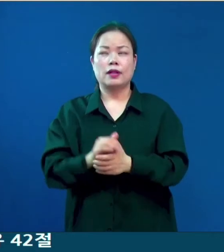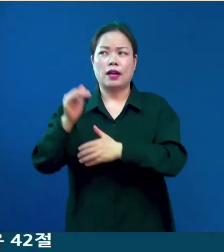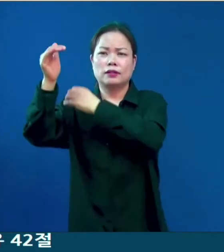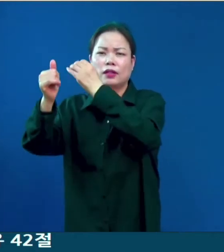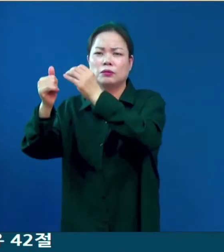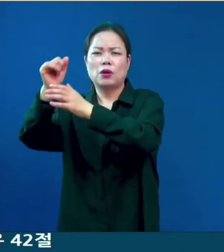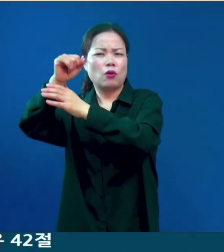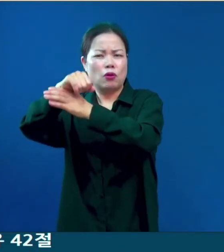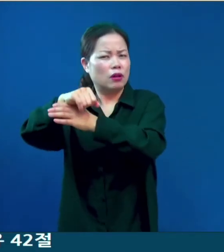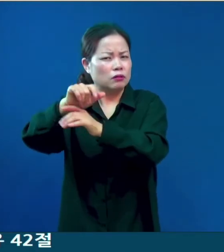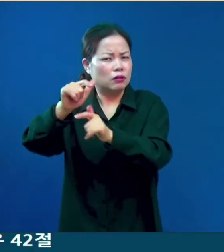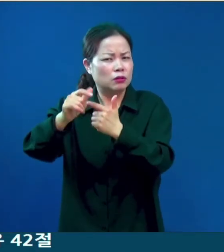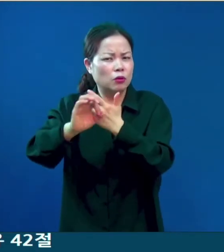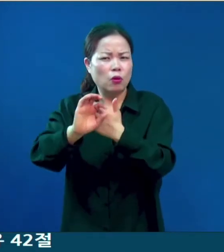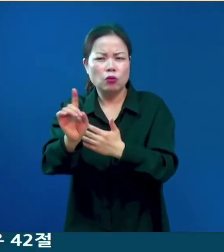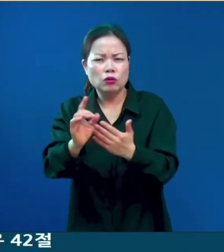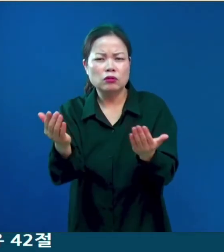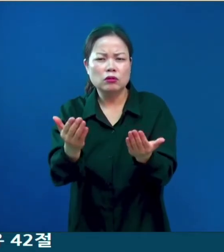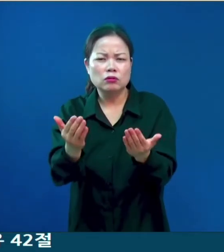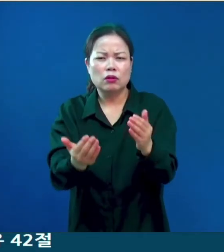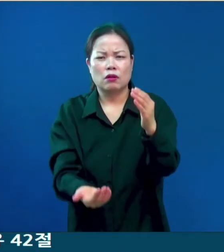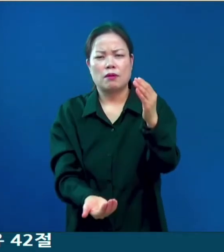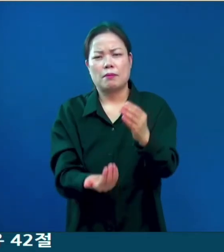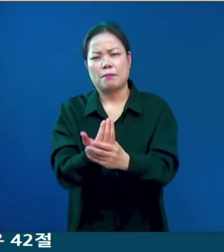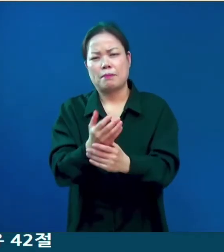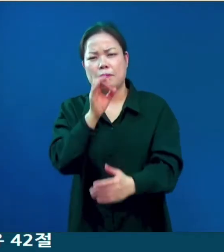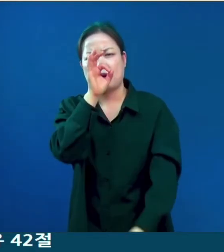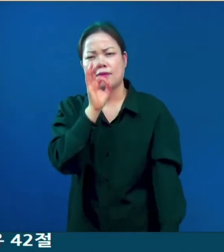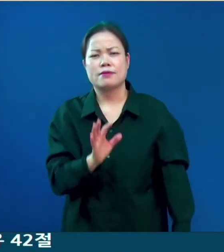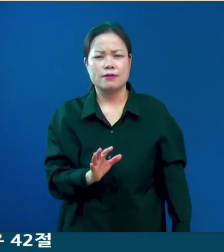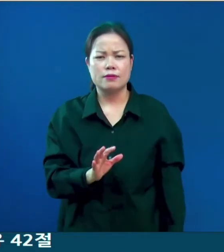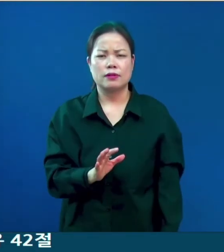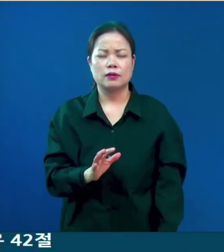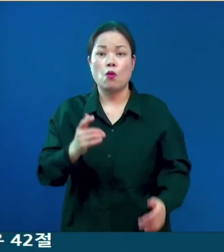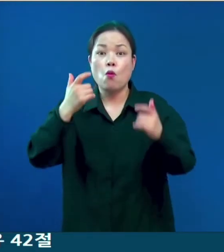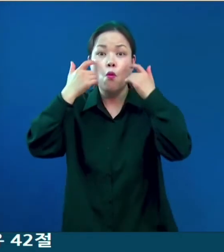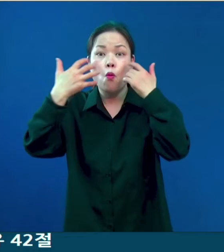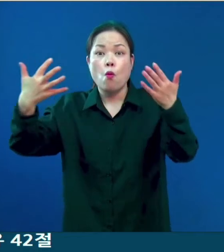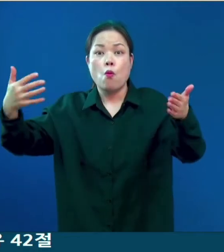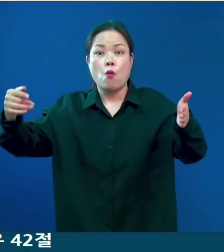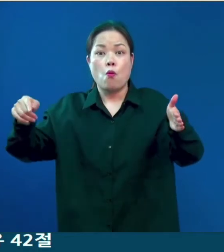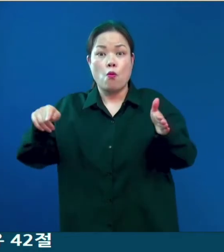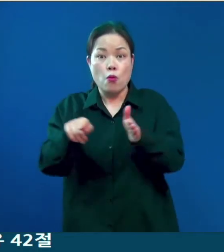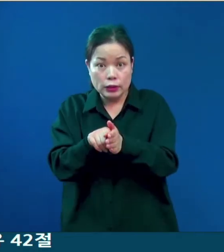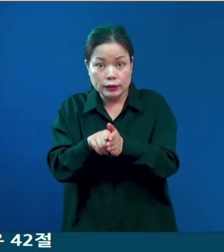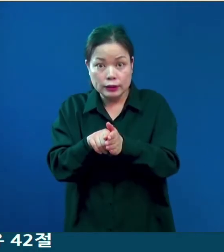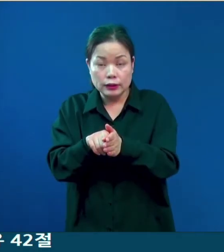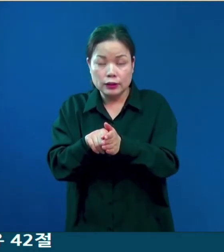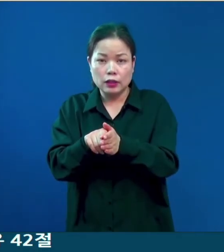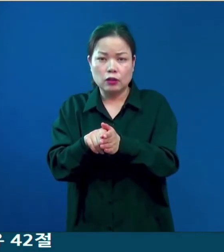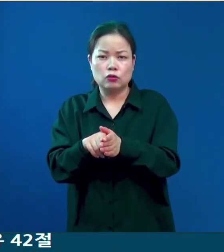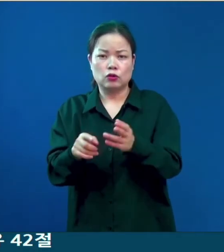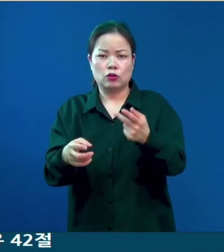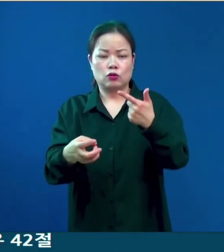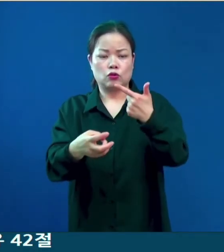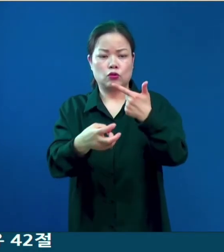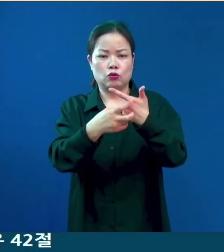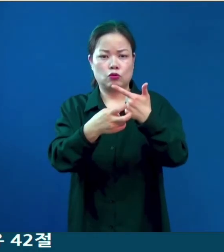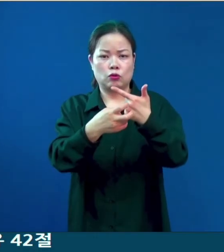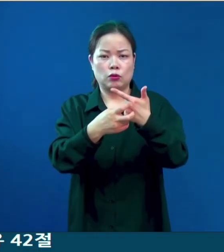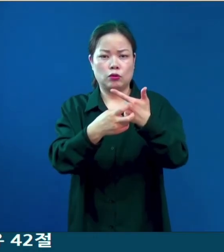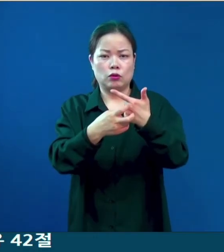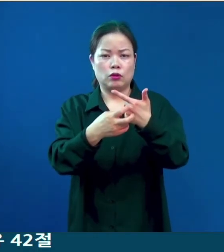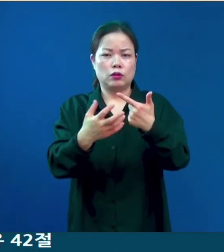하나님이 허락하지 않으시면 어떤 일도 일어날 수 없다라고는 확신. 그리고 더 나아가 누가복음 9장